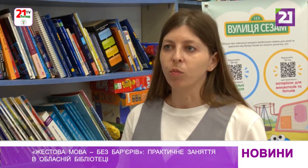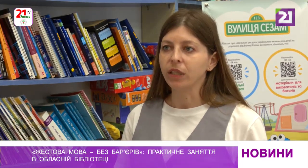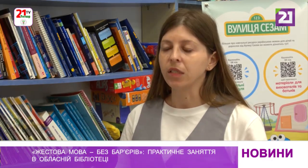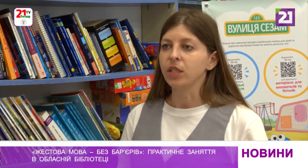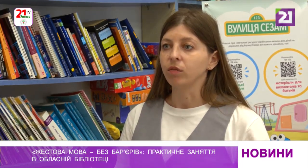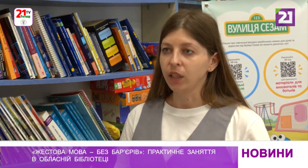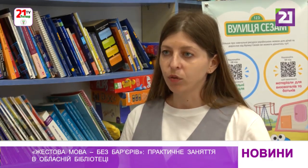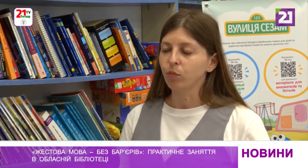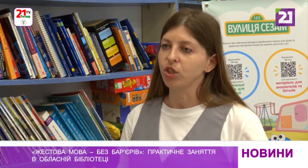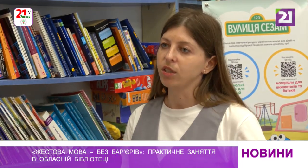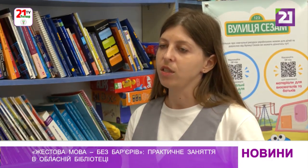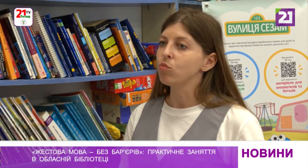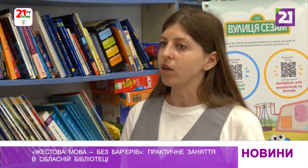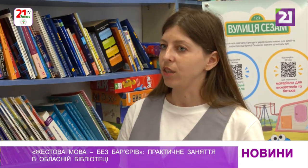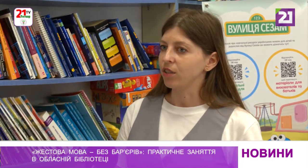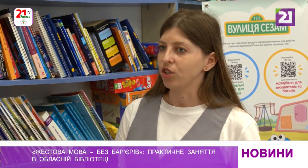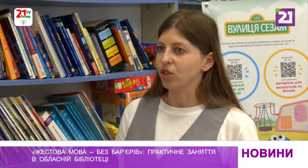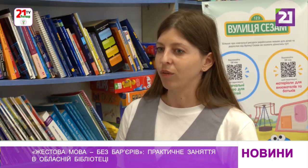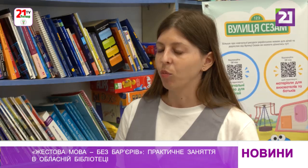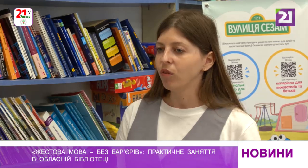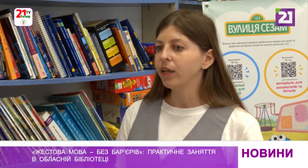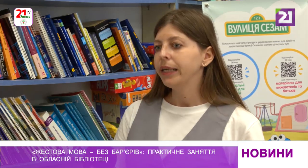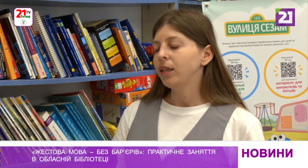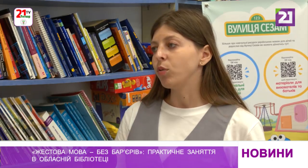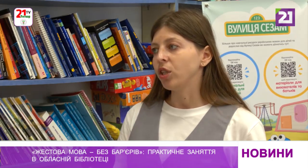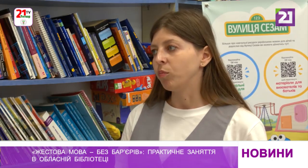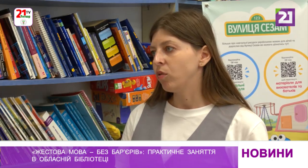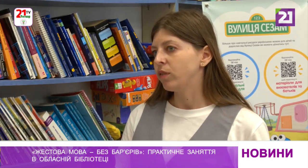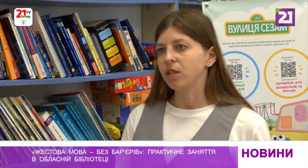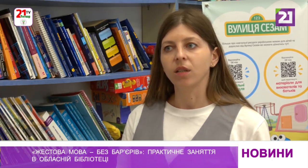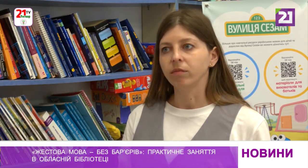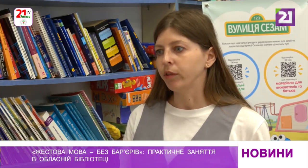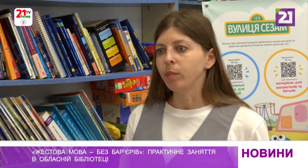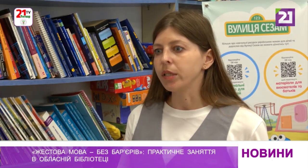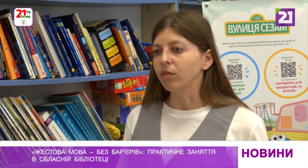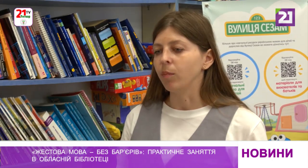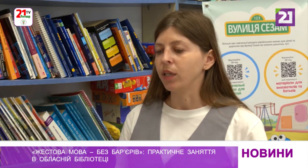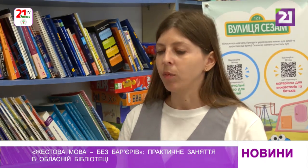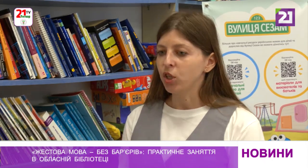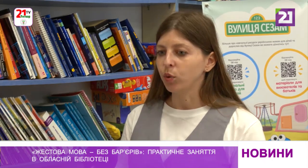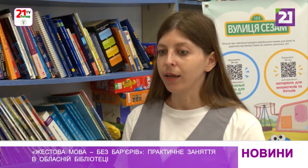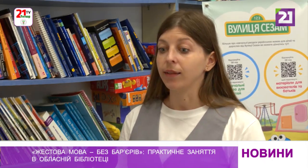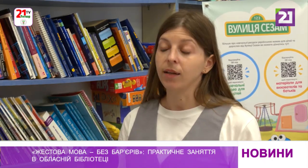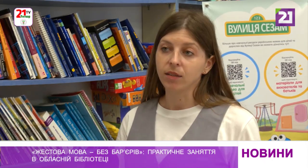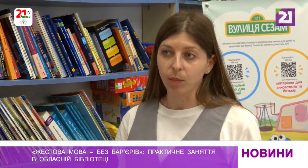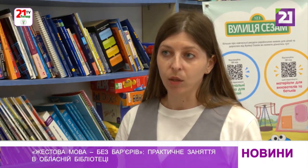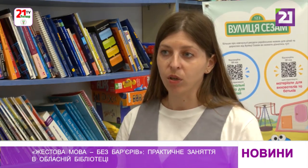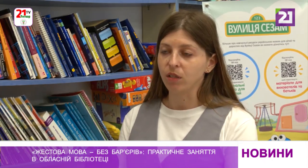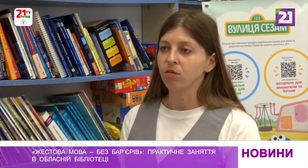формувати свій словник, в тому числі і українська жестова мова, і почала доповнюватися новими словами, які би більш були характерні саме для української